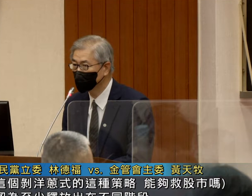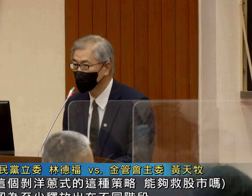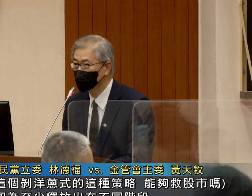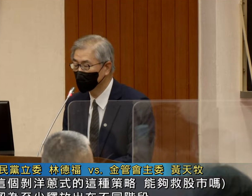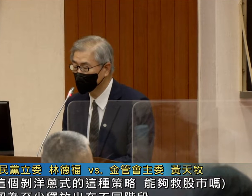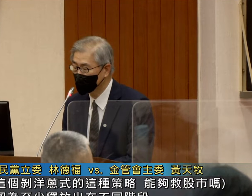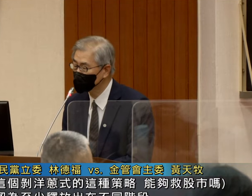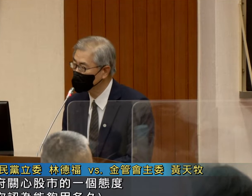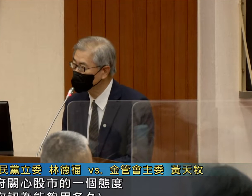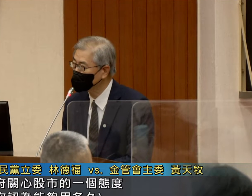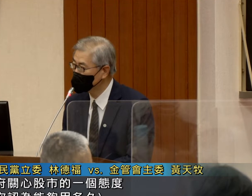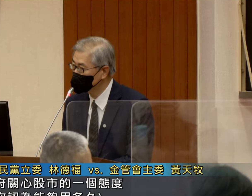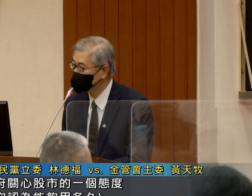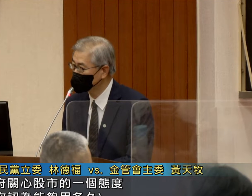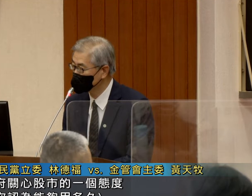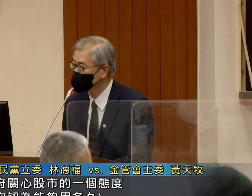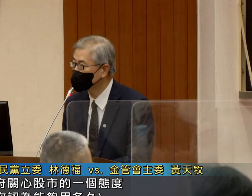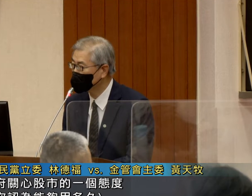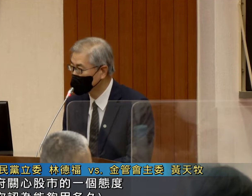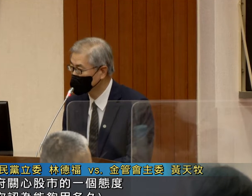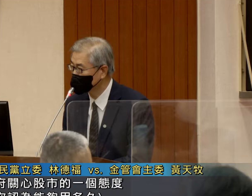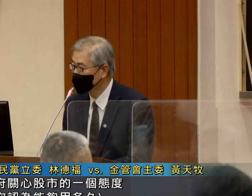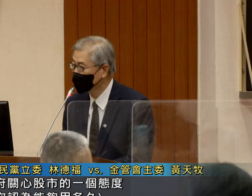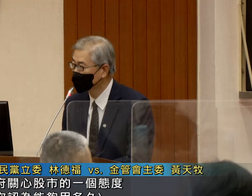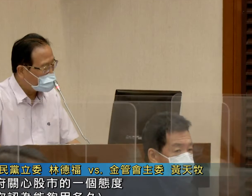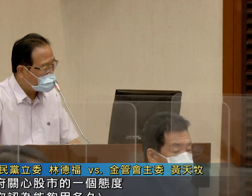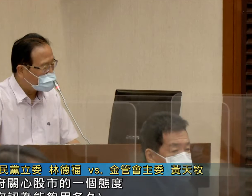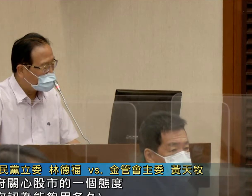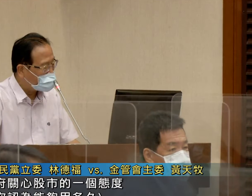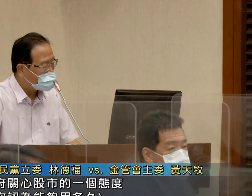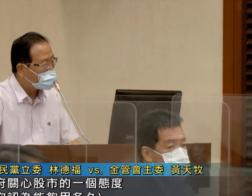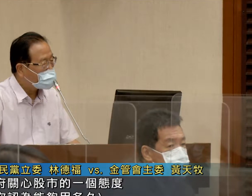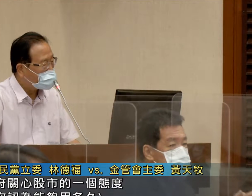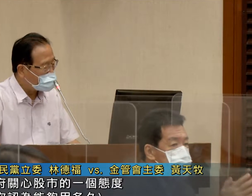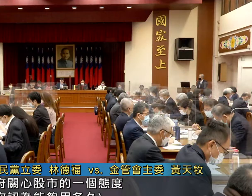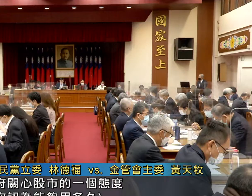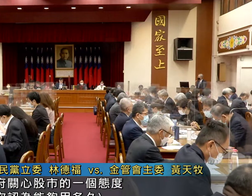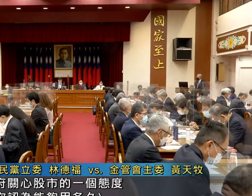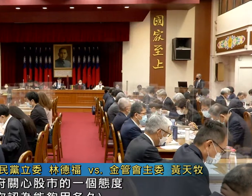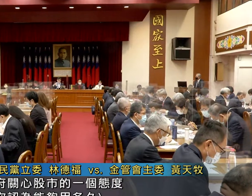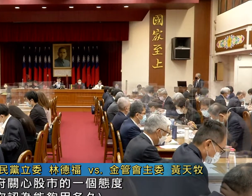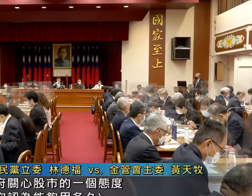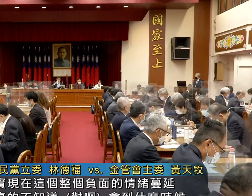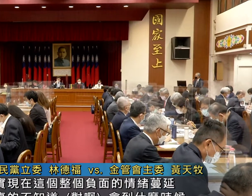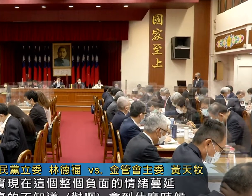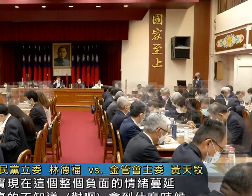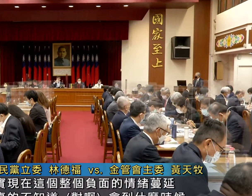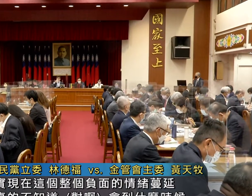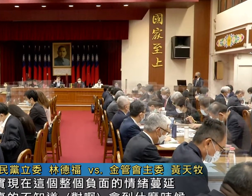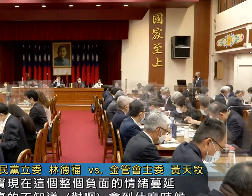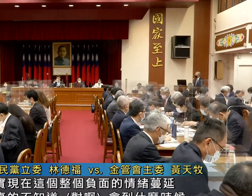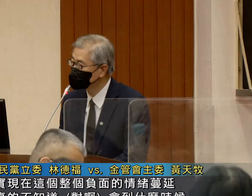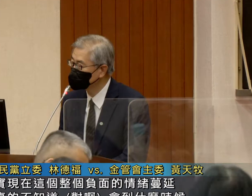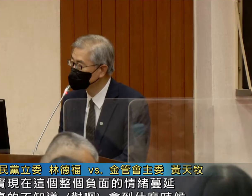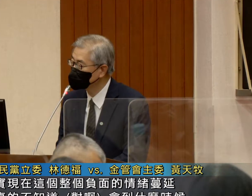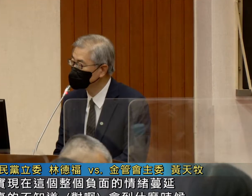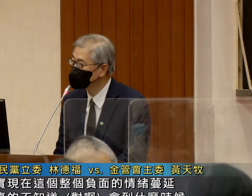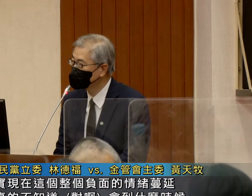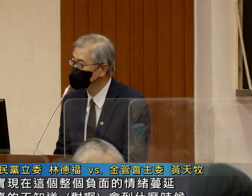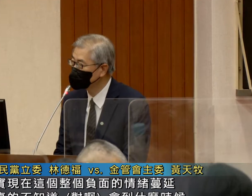同阶段政府关心股市的一个态度。 你认为能够用多久？ 其实现在这个整个负面的情